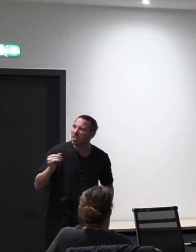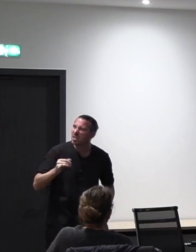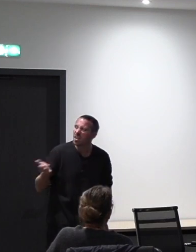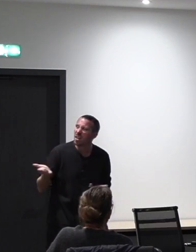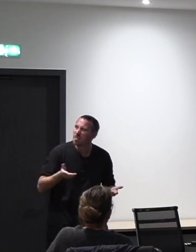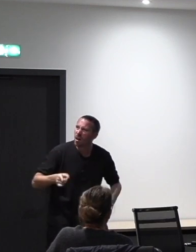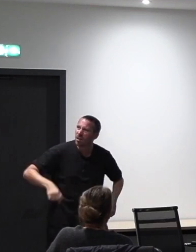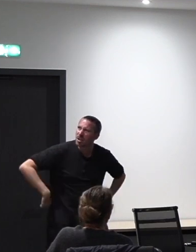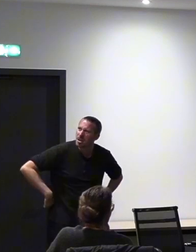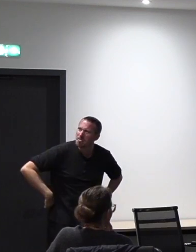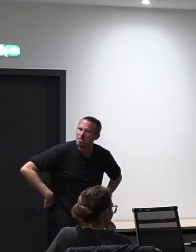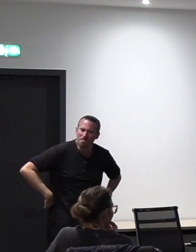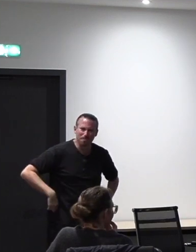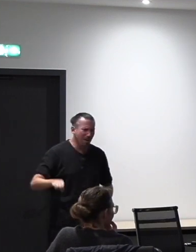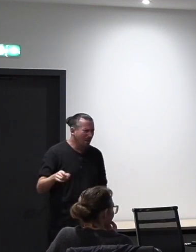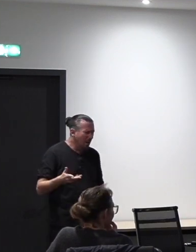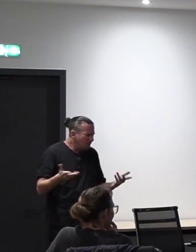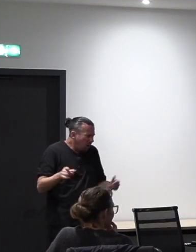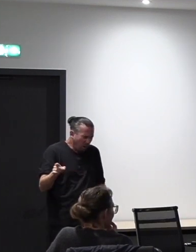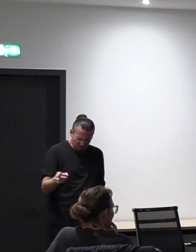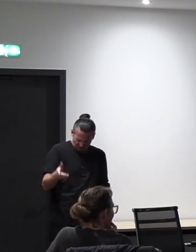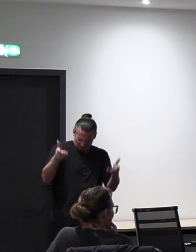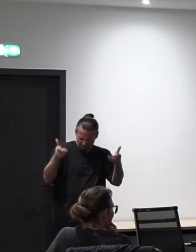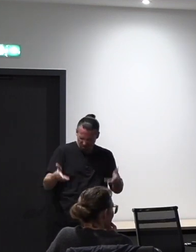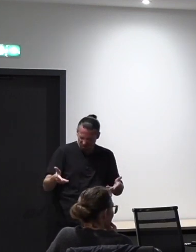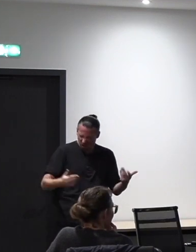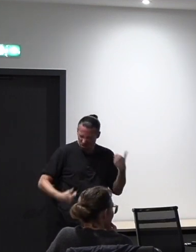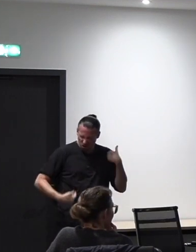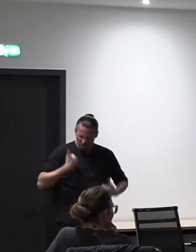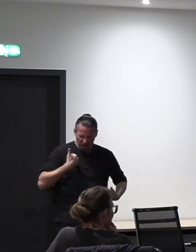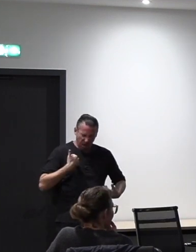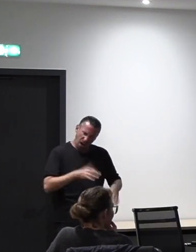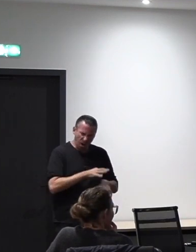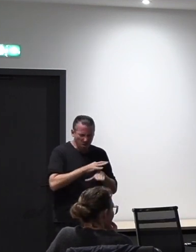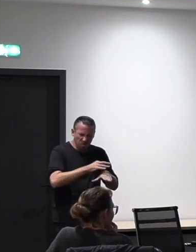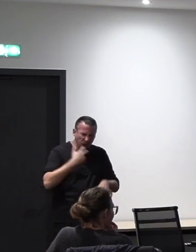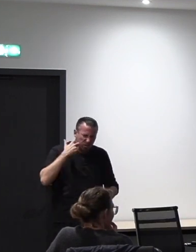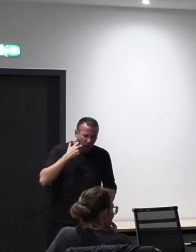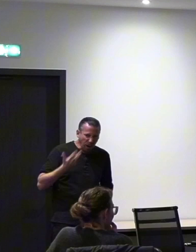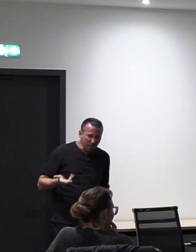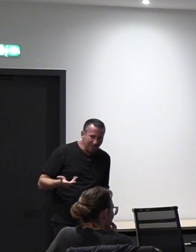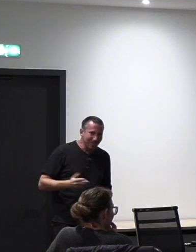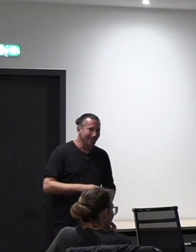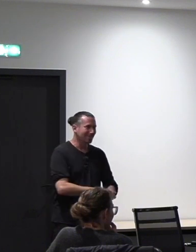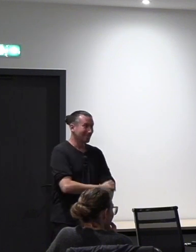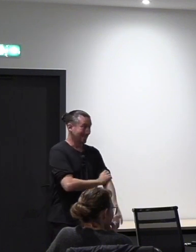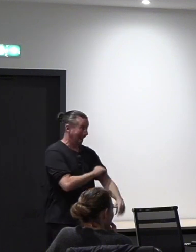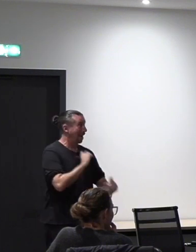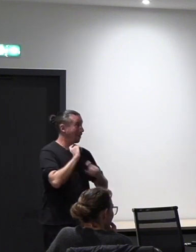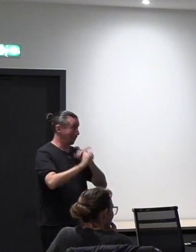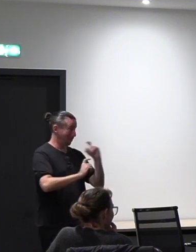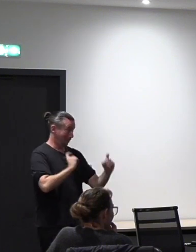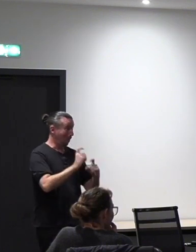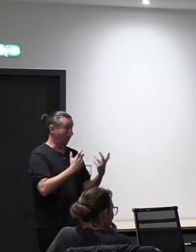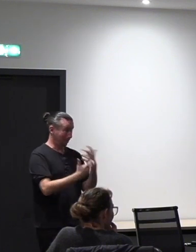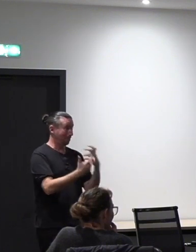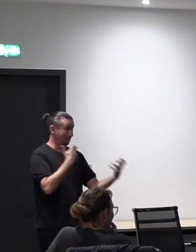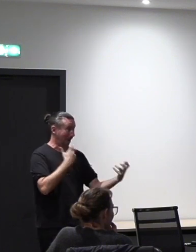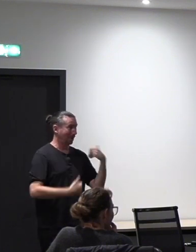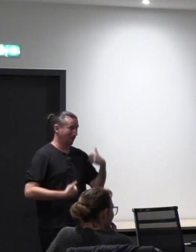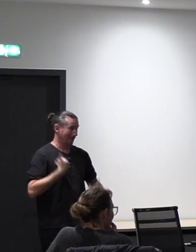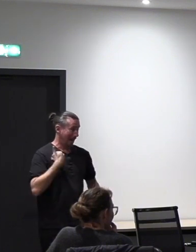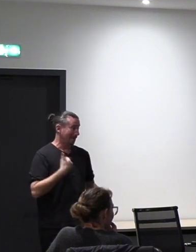L'air de dire qu'est-ce que c'est que cet horrible handicapé qui vient nous amener à la gare. Vous voyez la violence du handicap, il y